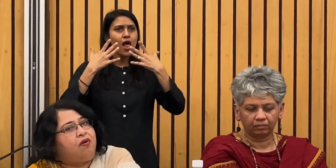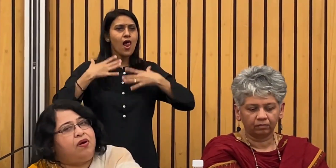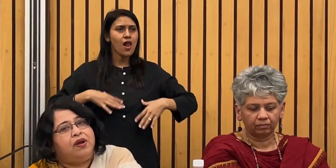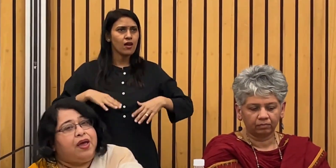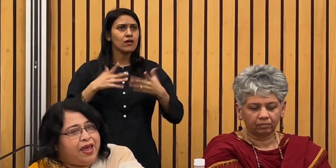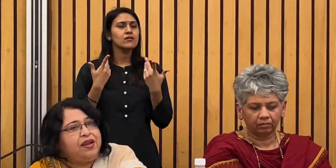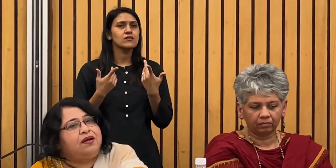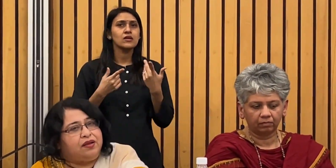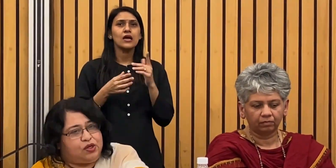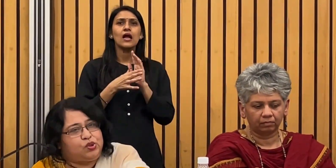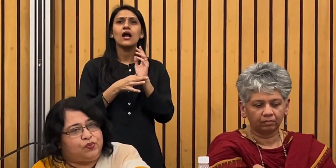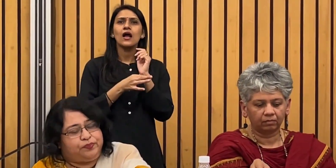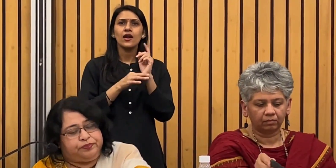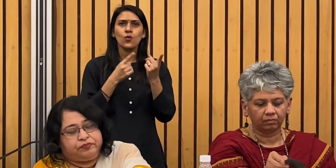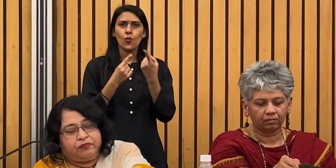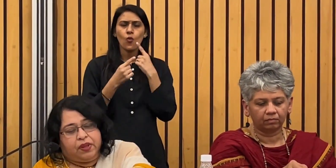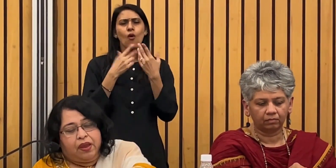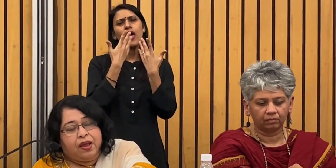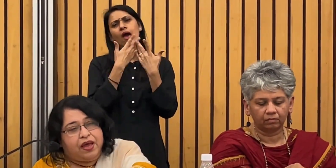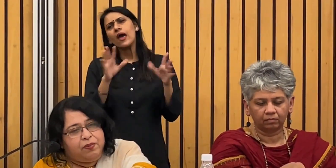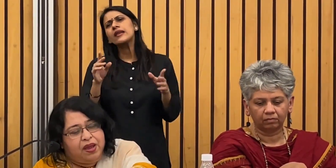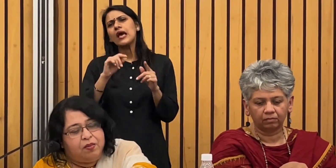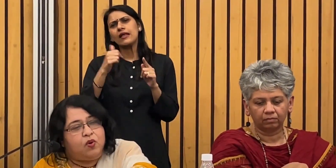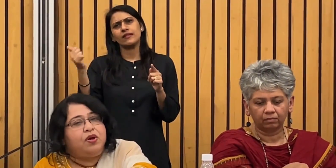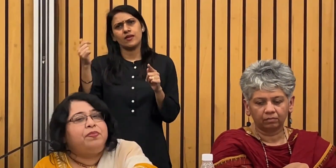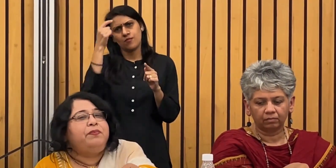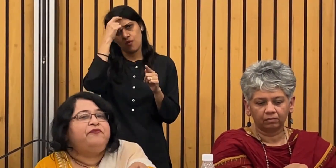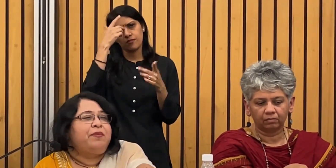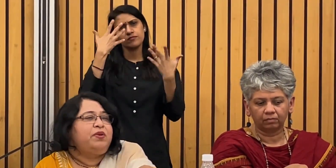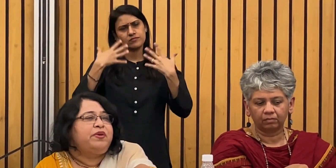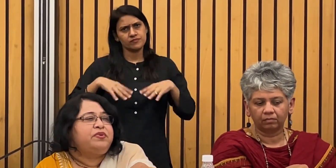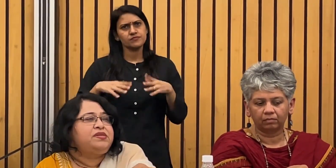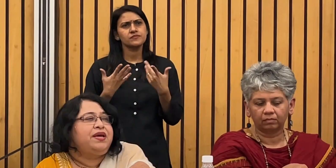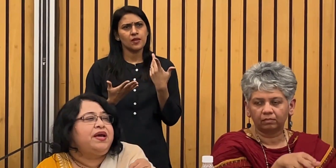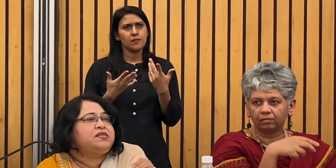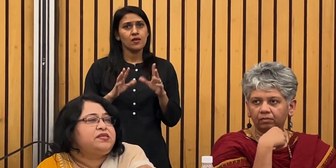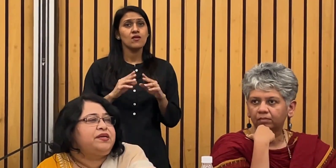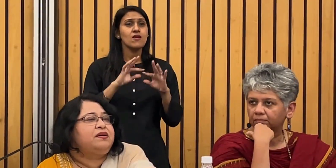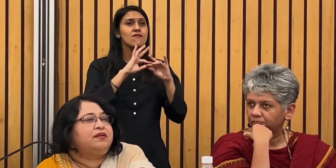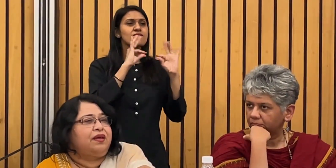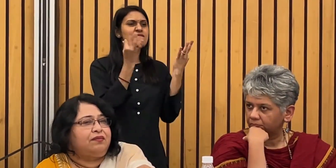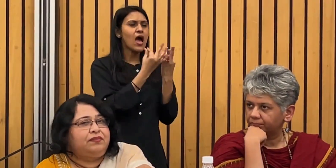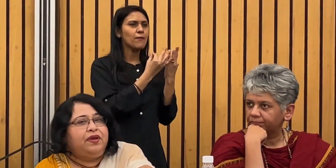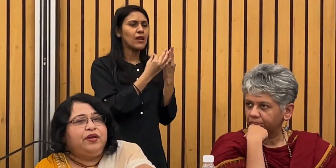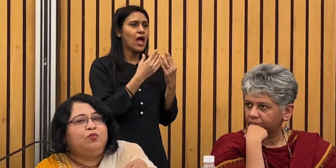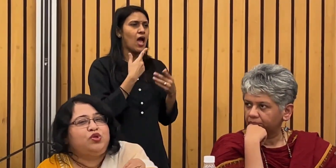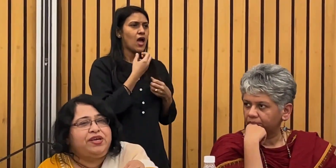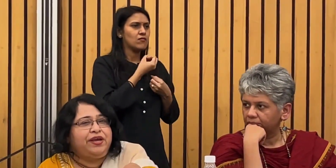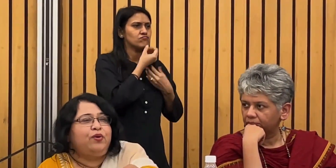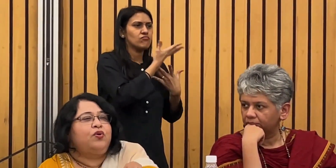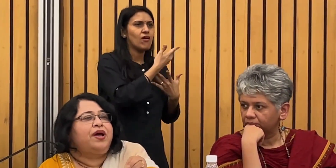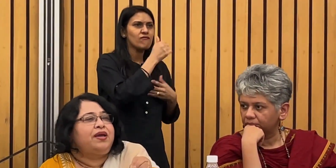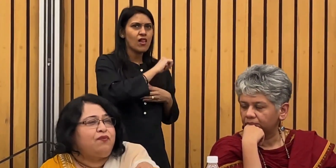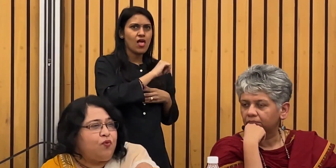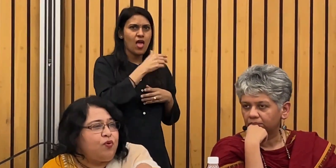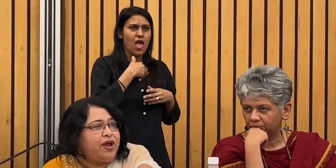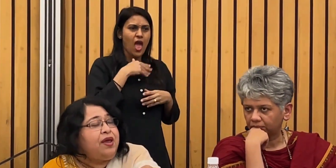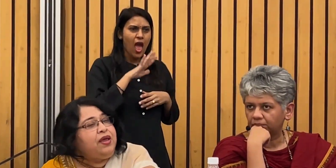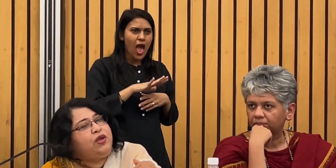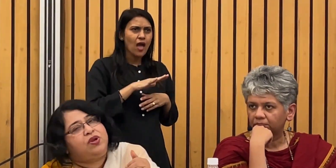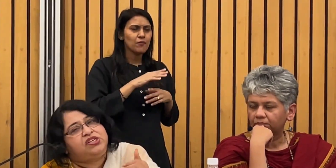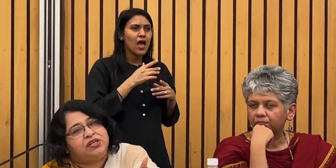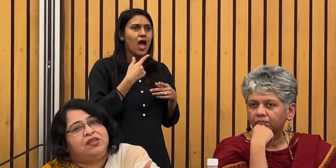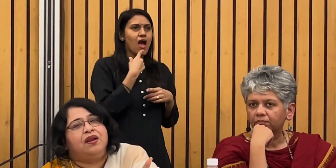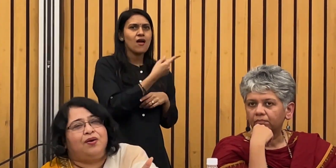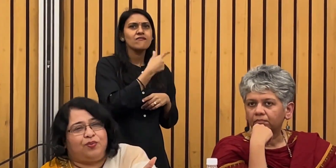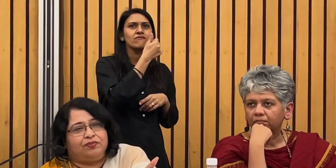treated or any other issue. कई बार हम लोग अपने फैमिली मेम्बर से ही हेसिटेट करते हैं कि मुझे ये हो रहा है या वो हो रहा है,